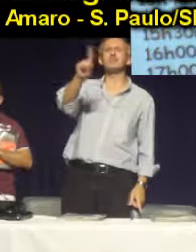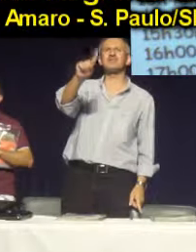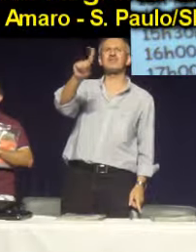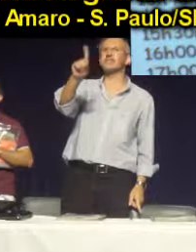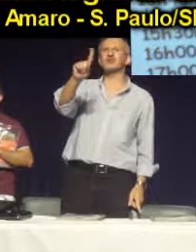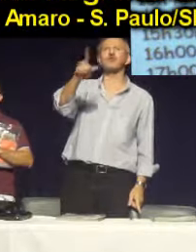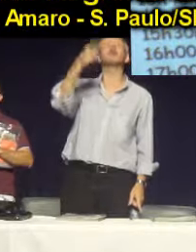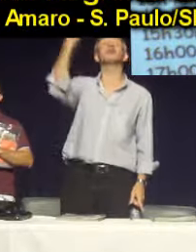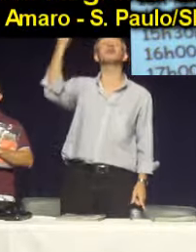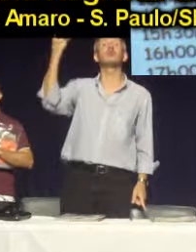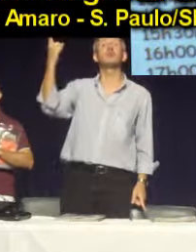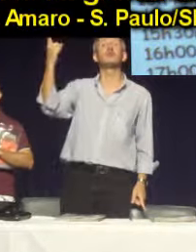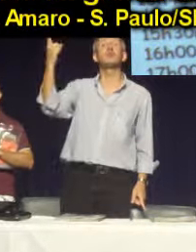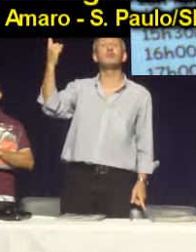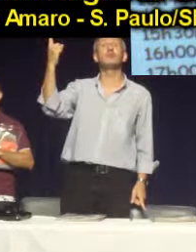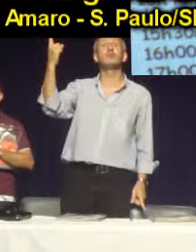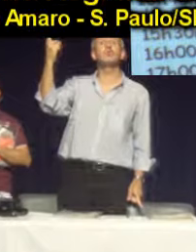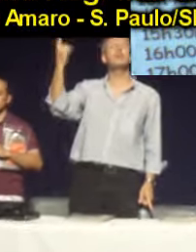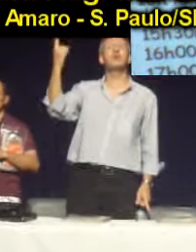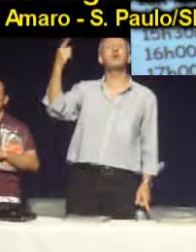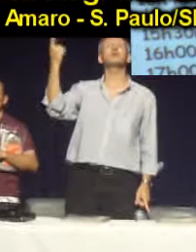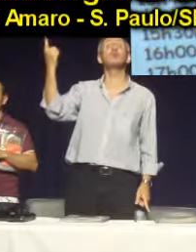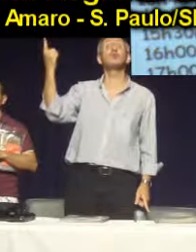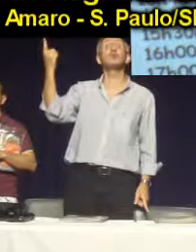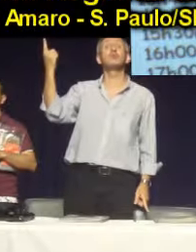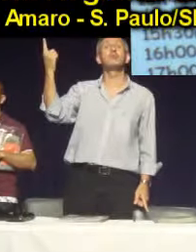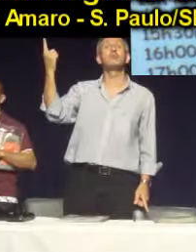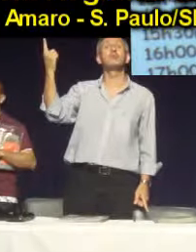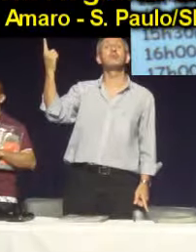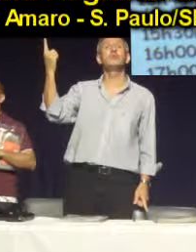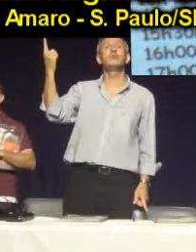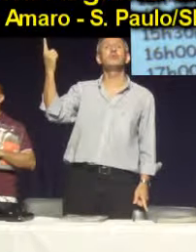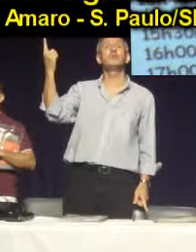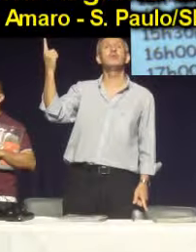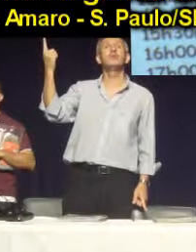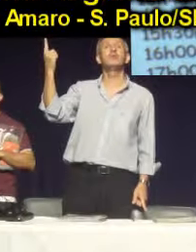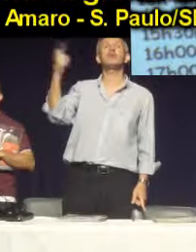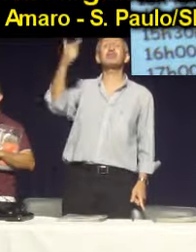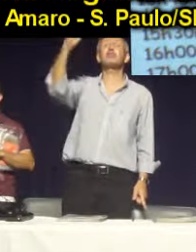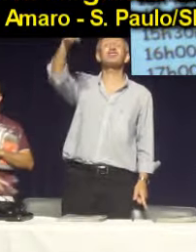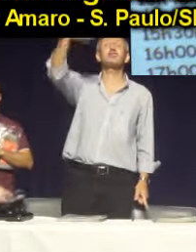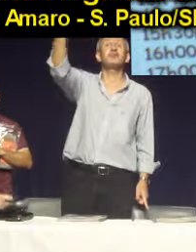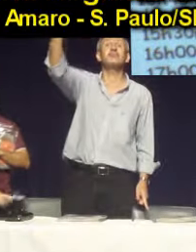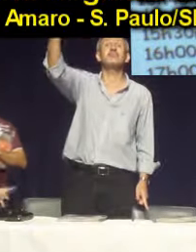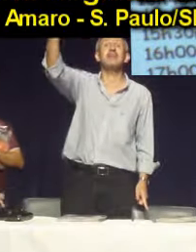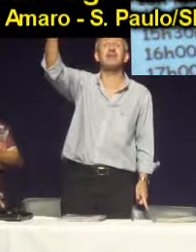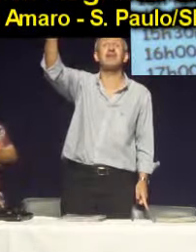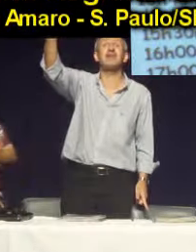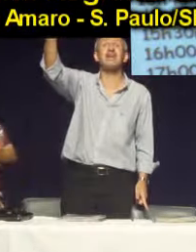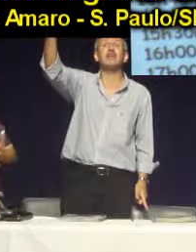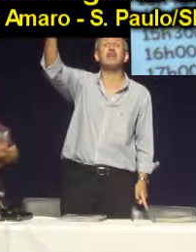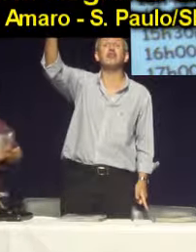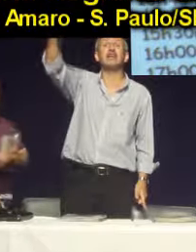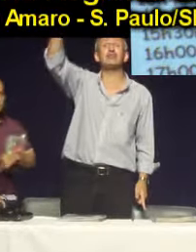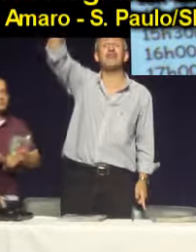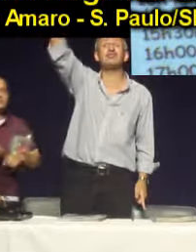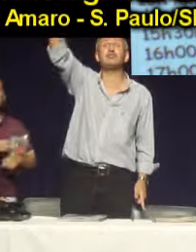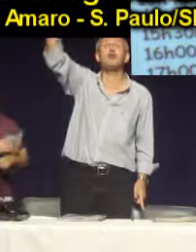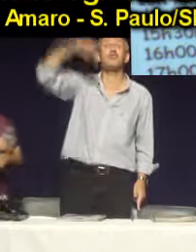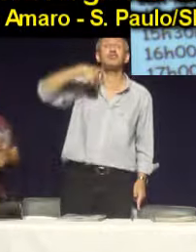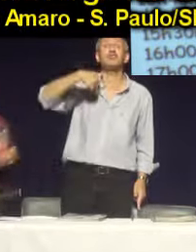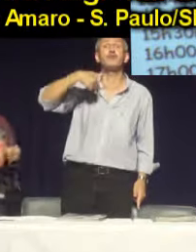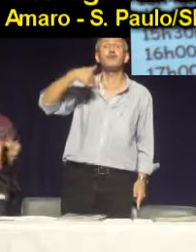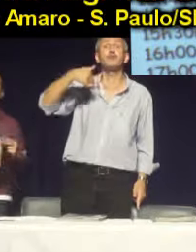vai, lógico que vai. Como é que 4 alunos deram vaga para 2 professores? Você leu o regimento? Você